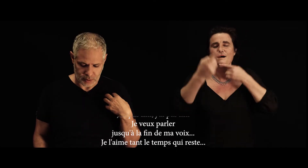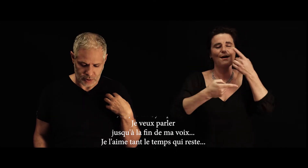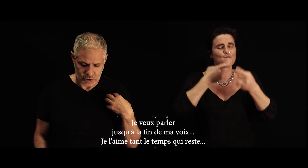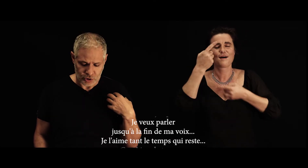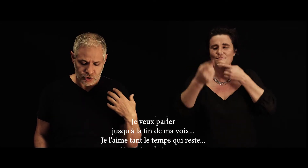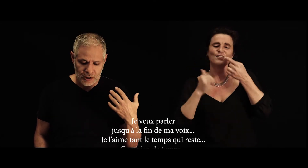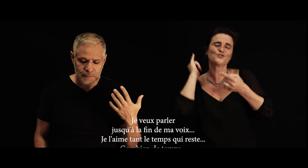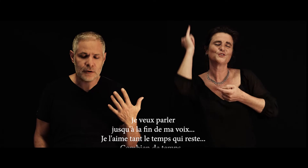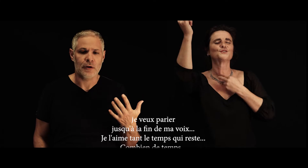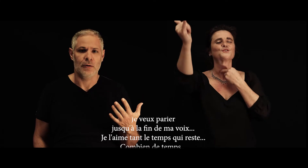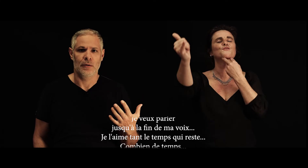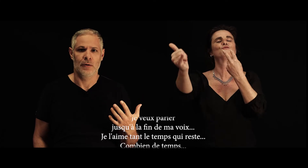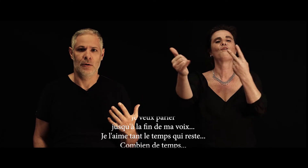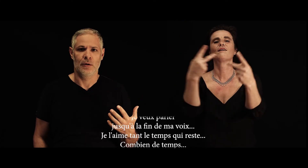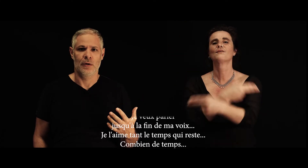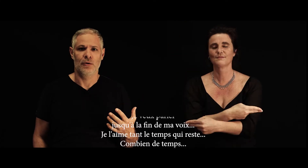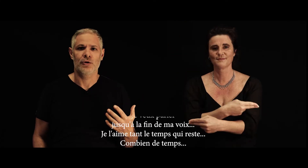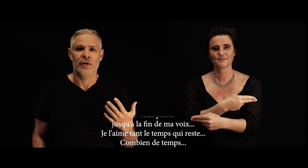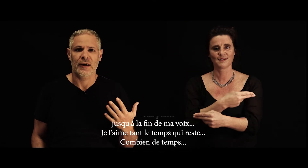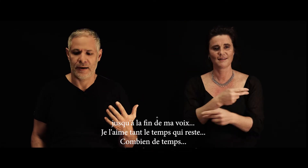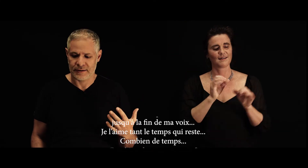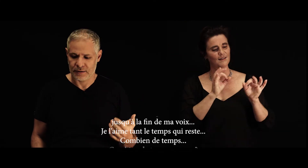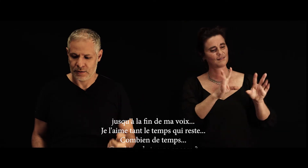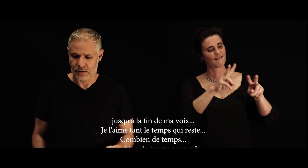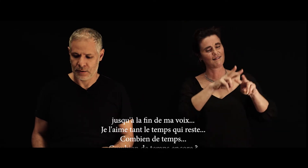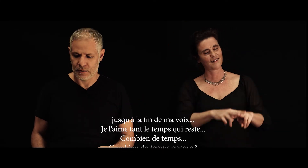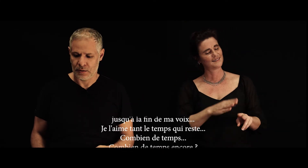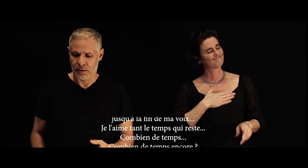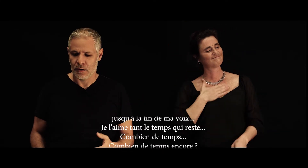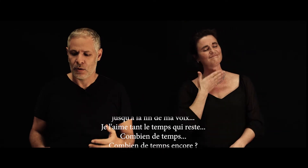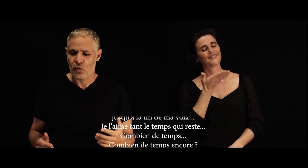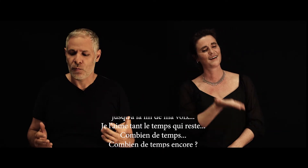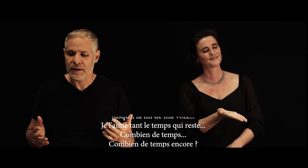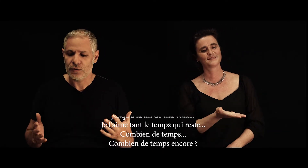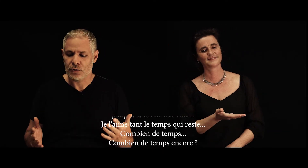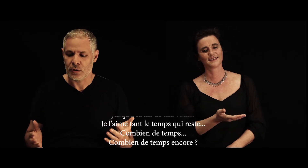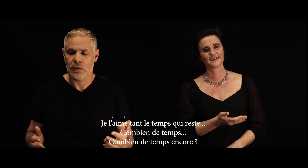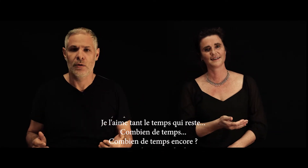voix. Je l'aime tant, le temps qui reste.